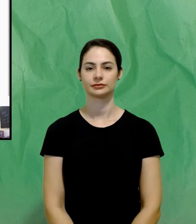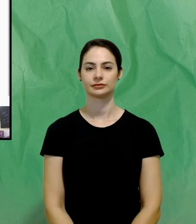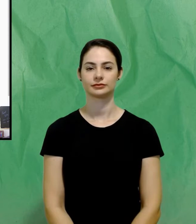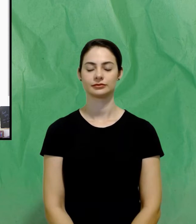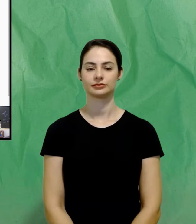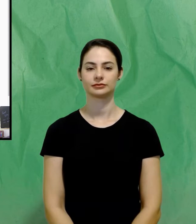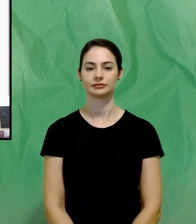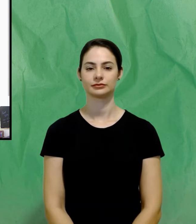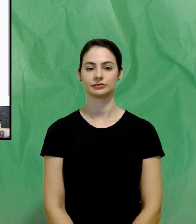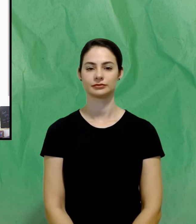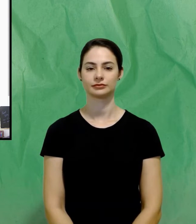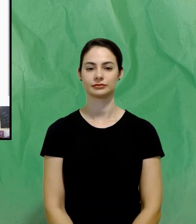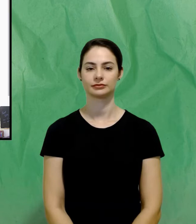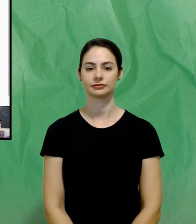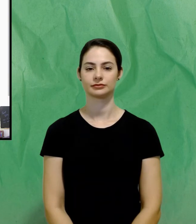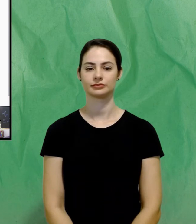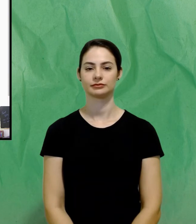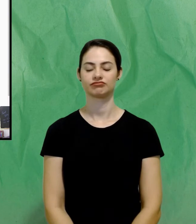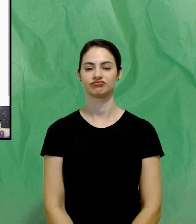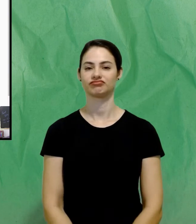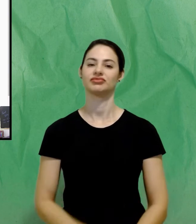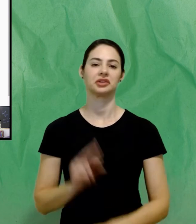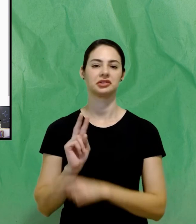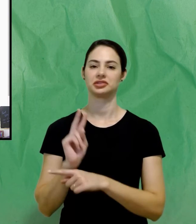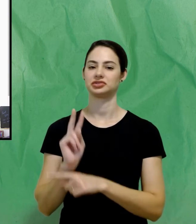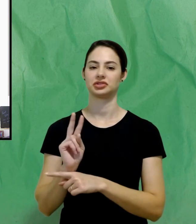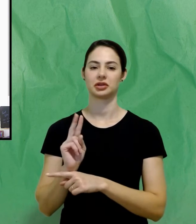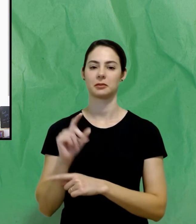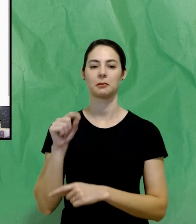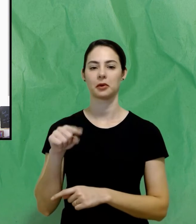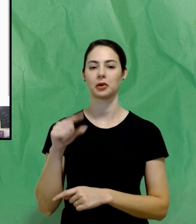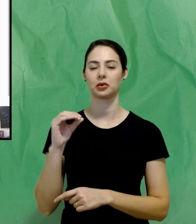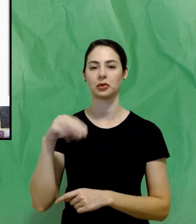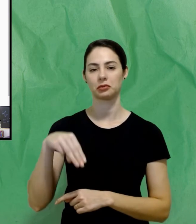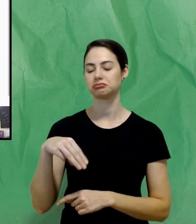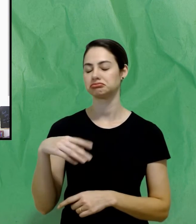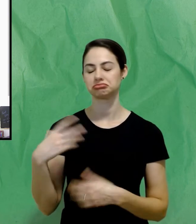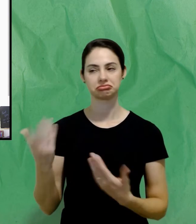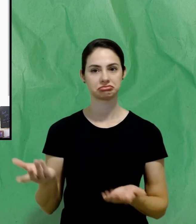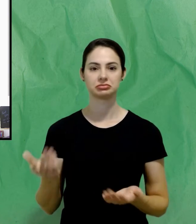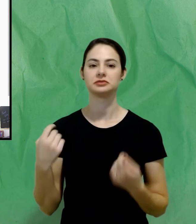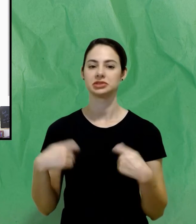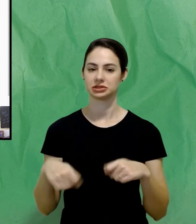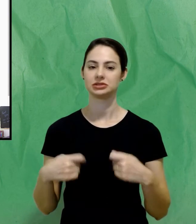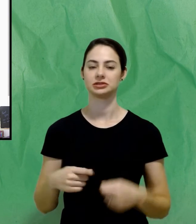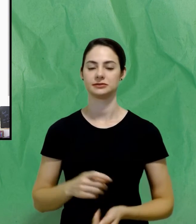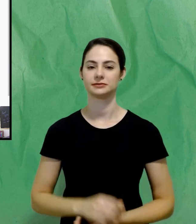Vamos deixar do jeito que estava mesmo. Esse com.company aqui, né? Vamos colocar